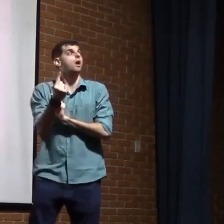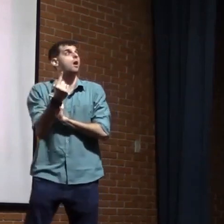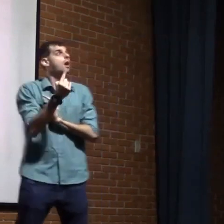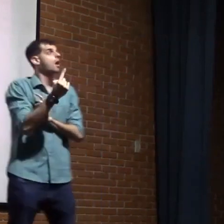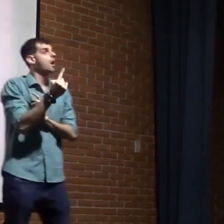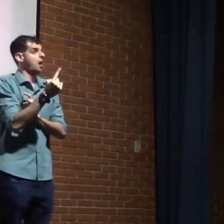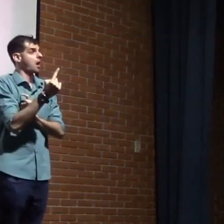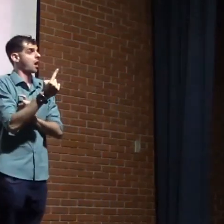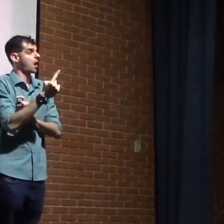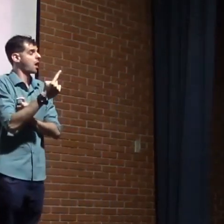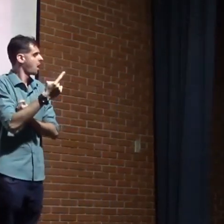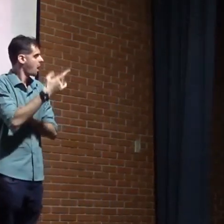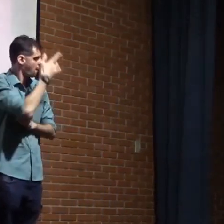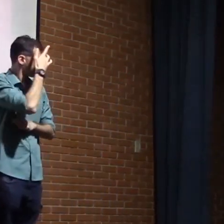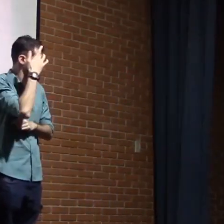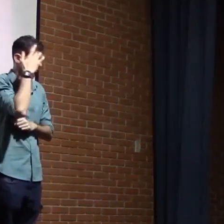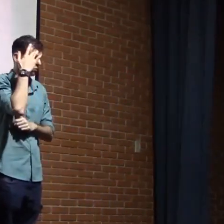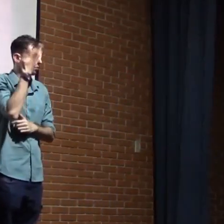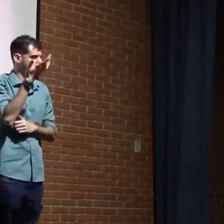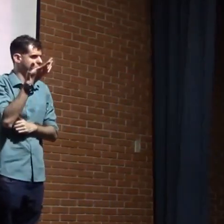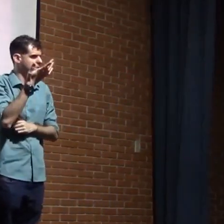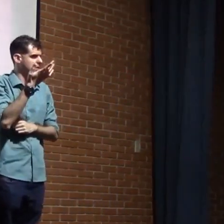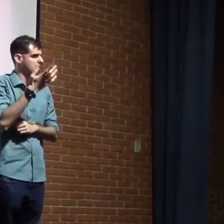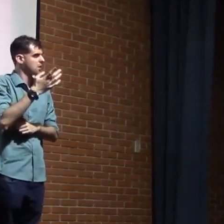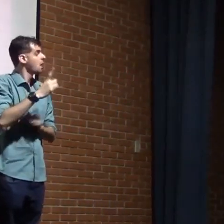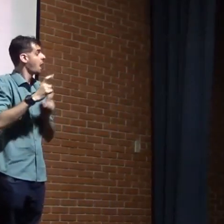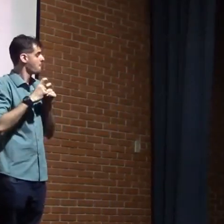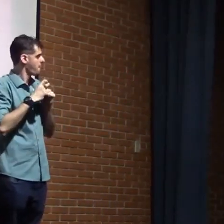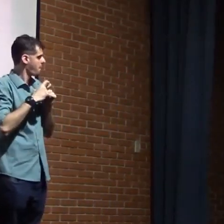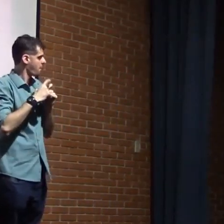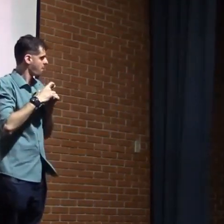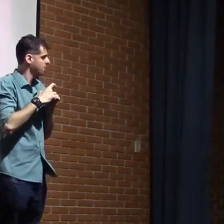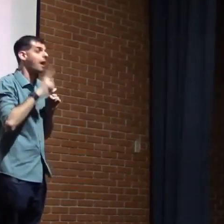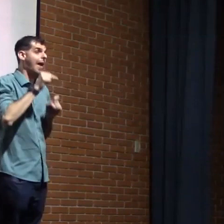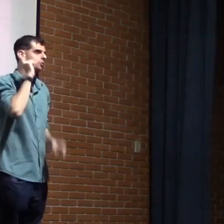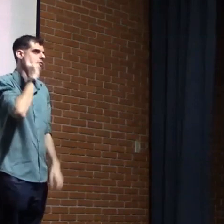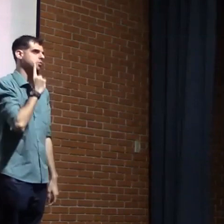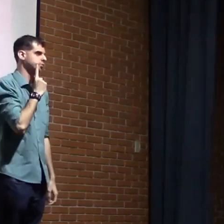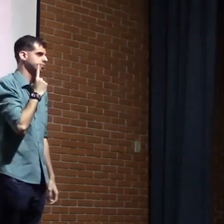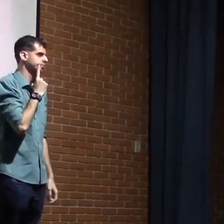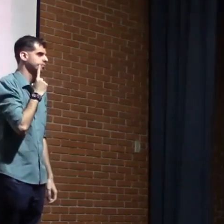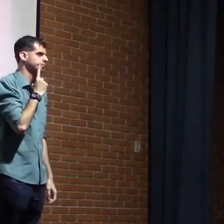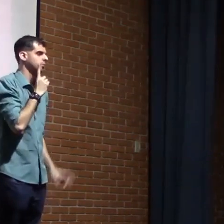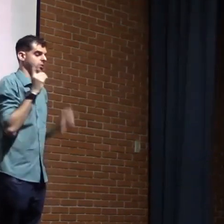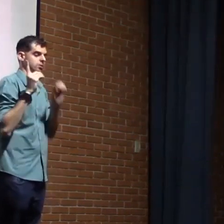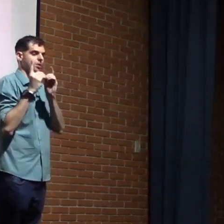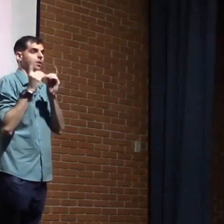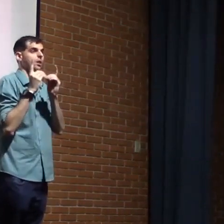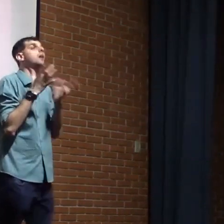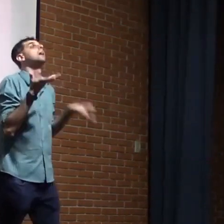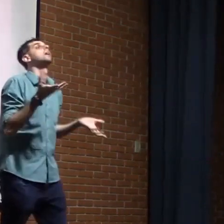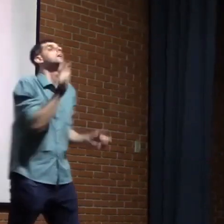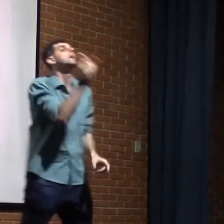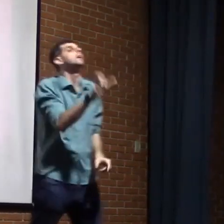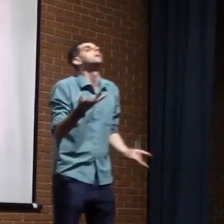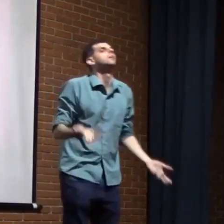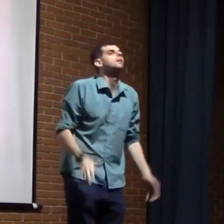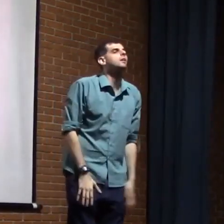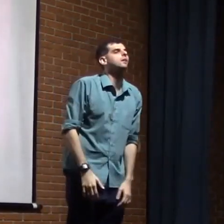aí teve ao seu encontro, né? Um médico surdo. Um médico surdo. Quem aqui já teve